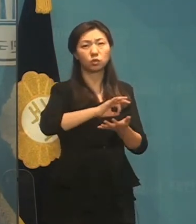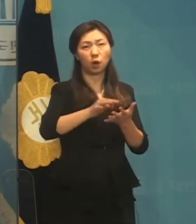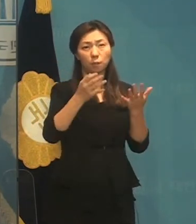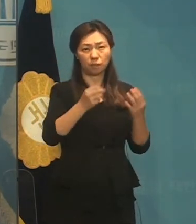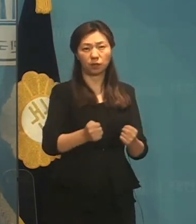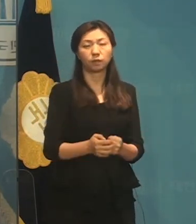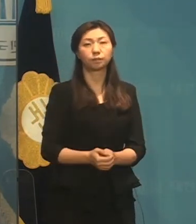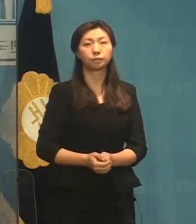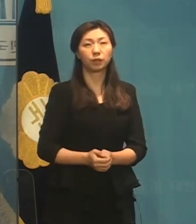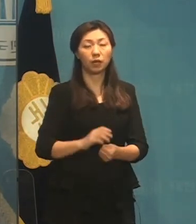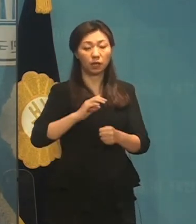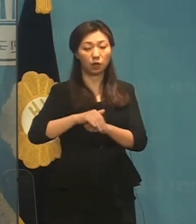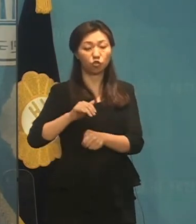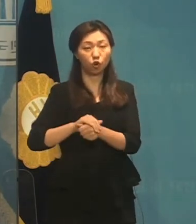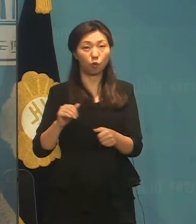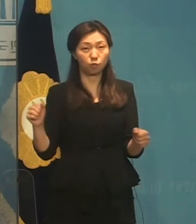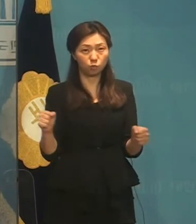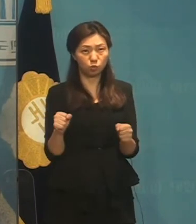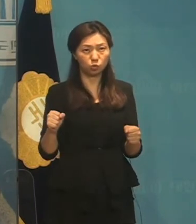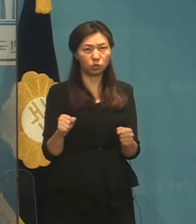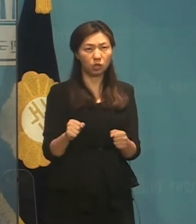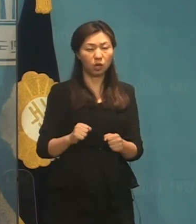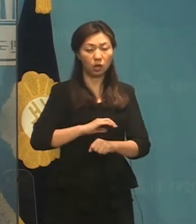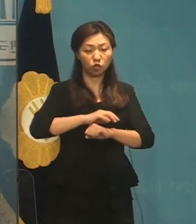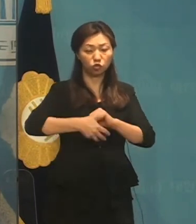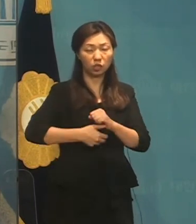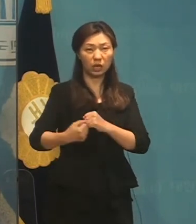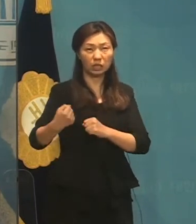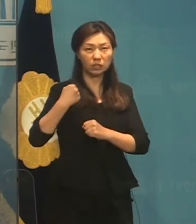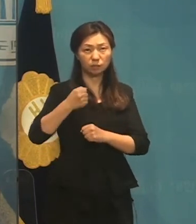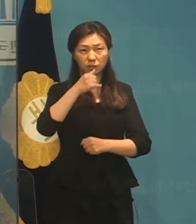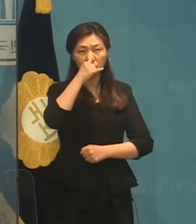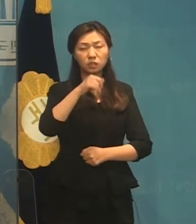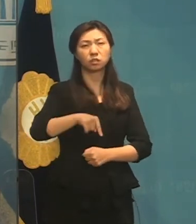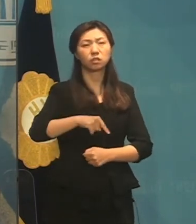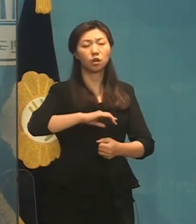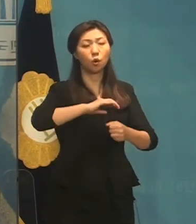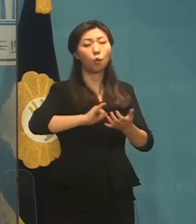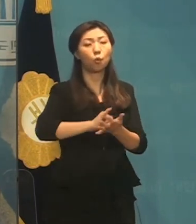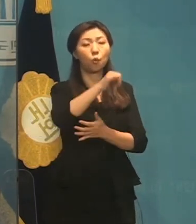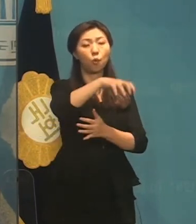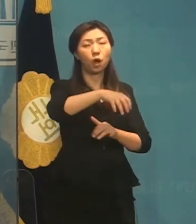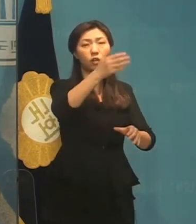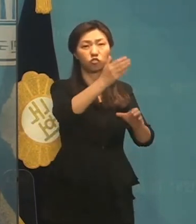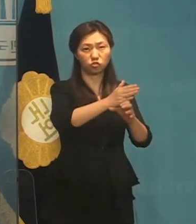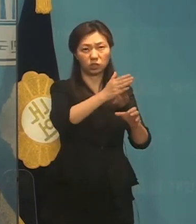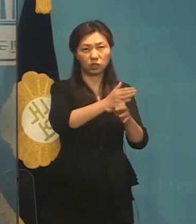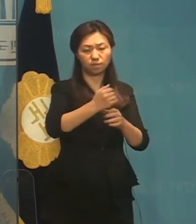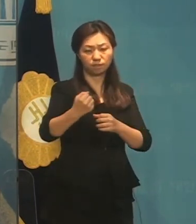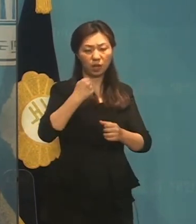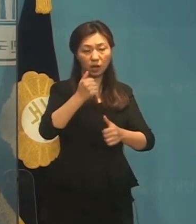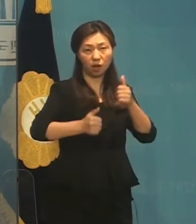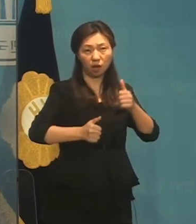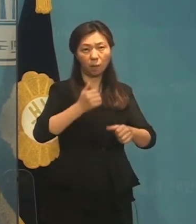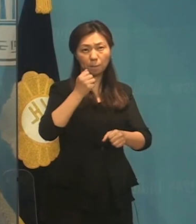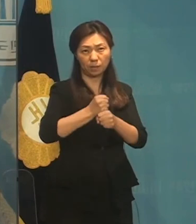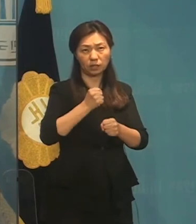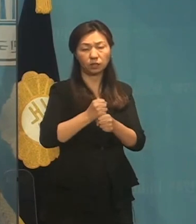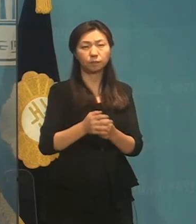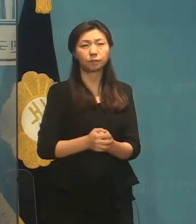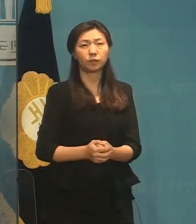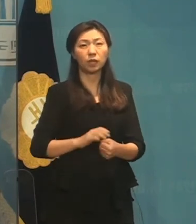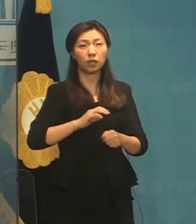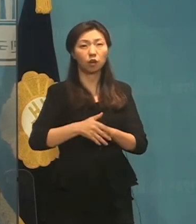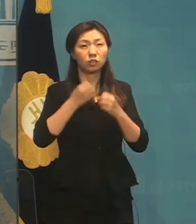경북 통합공항을 중심으로 국제 경영을 가진 공항 경제권을 만들겠습니다. 대구 경북 신공항 특별법을